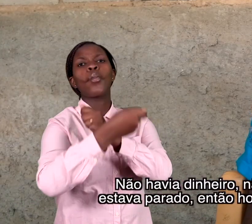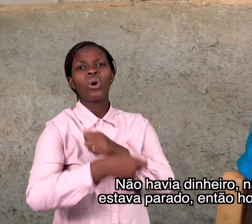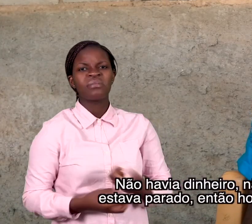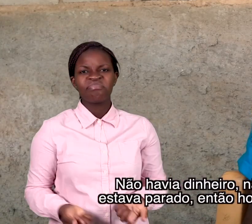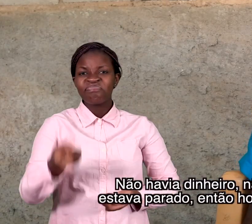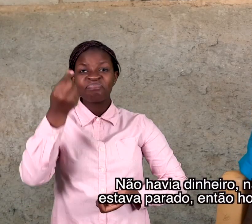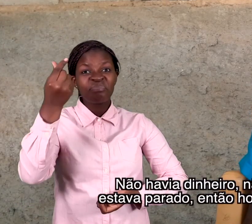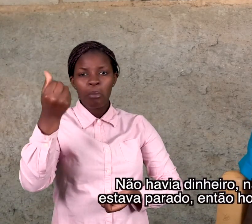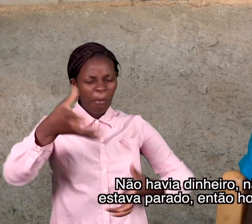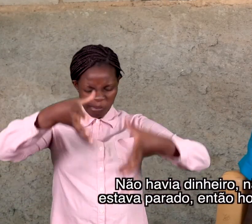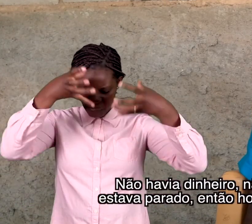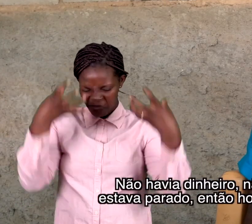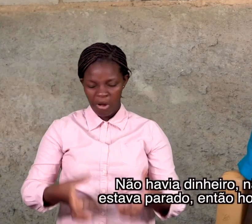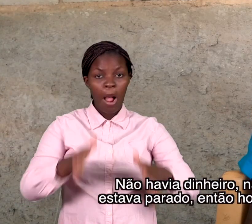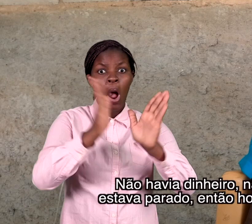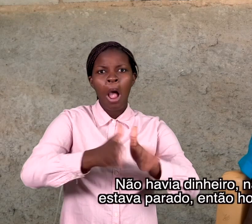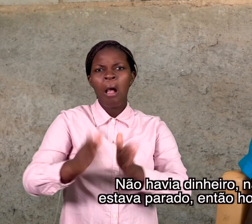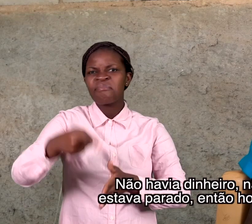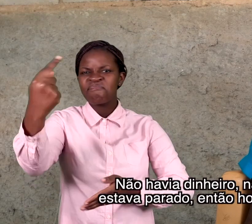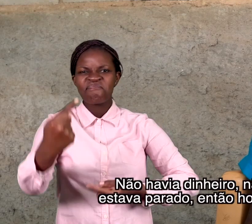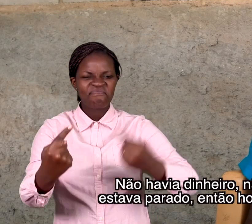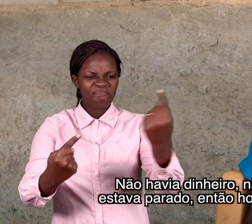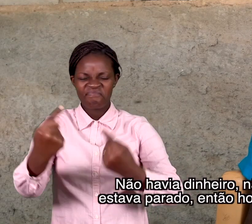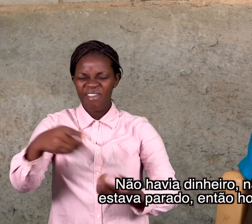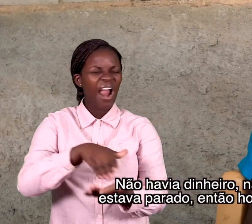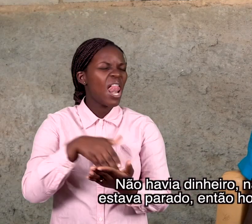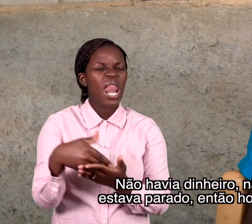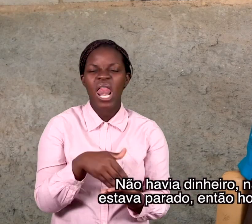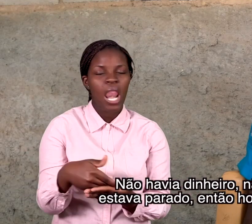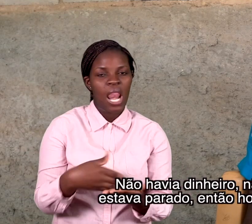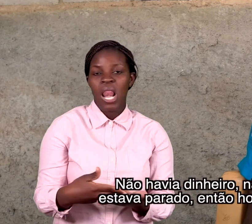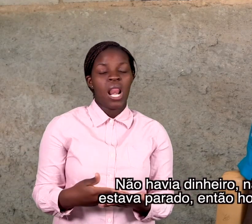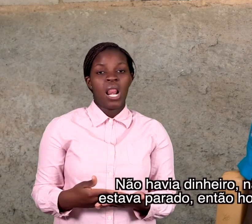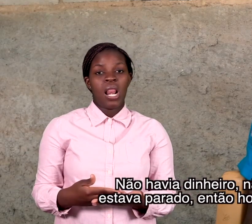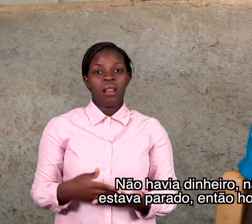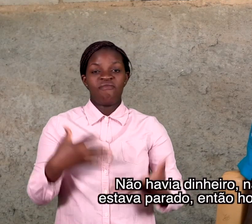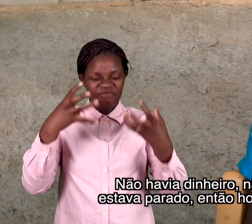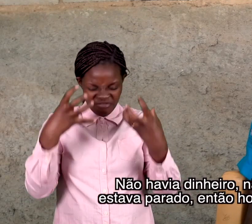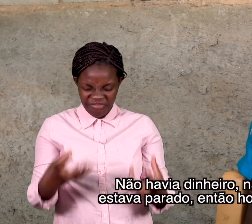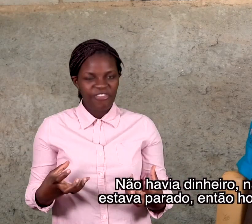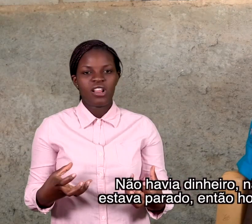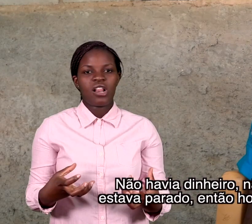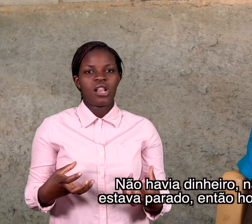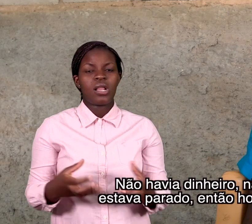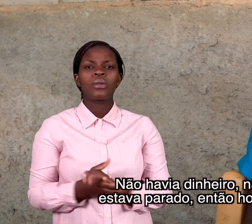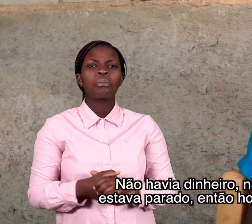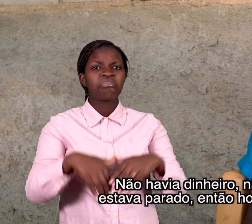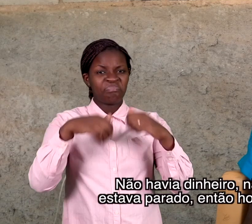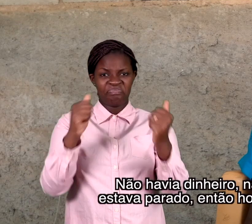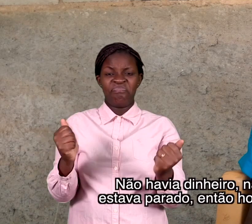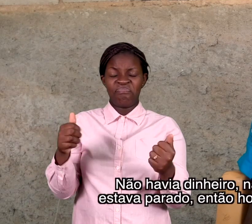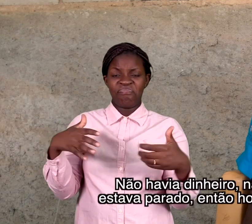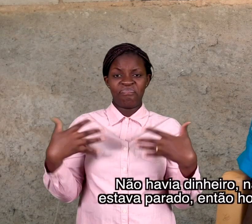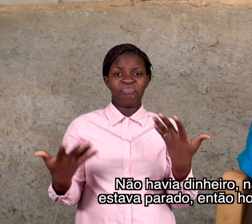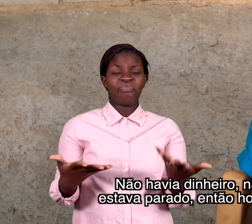não havia um cliente para vir aqui. Tudo estava parado. Tudo estava parado. Então, como não bastasse.